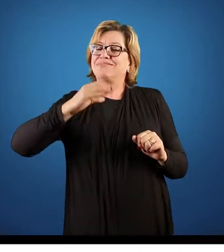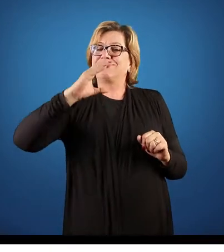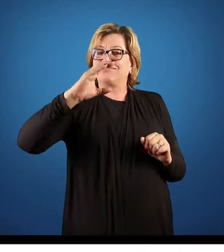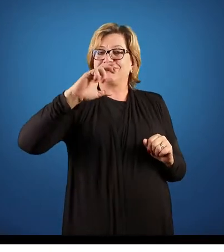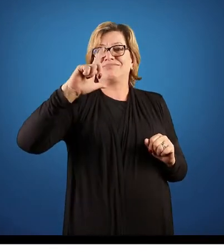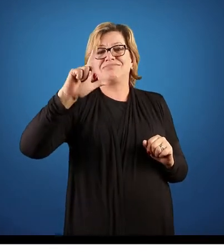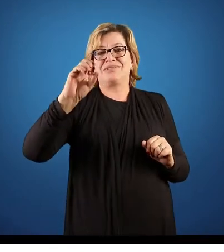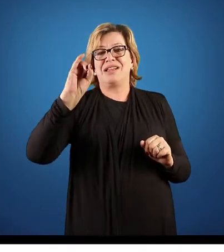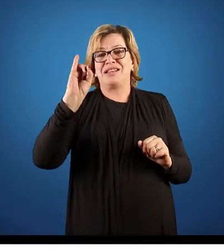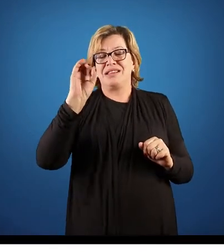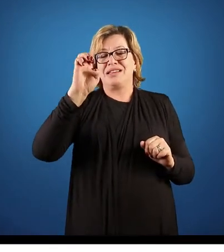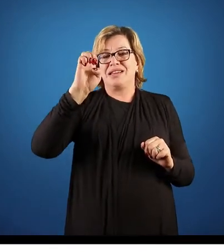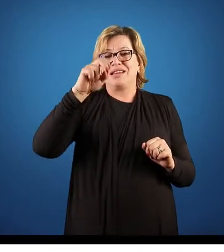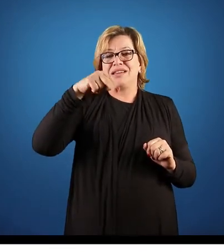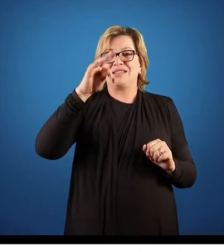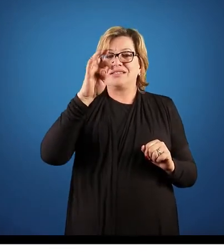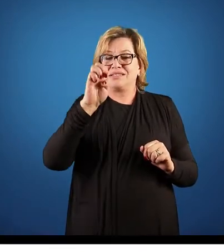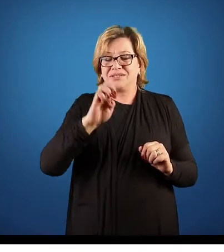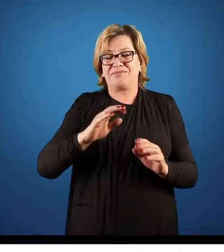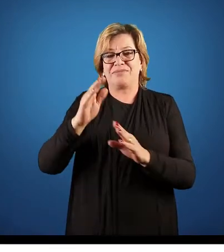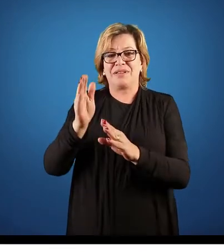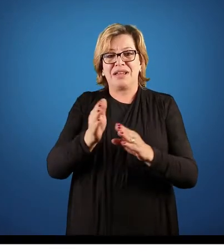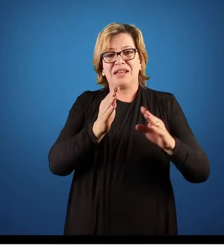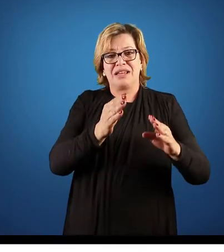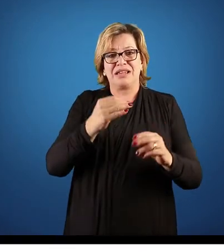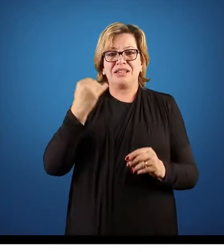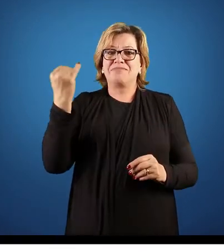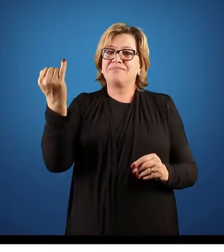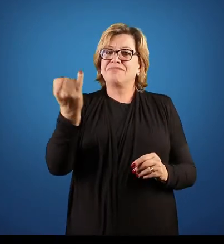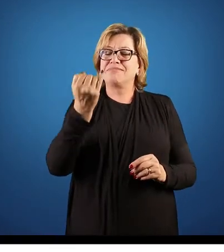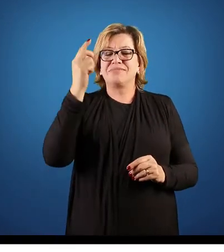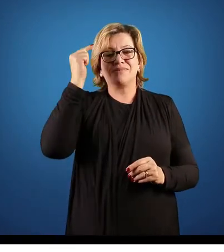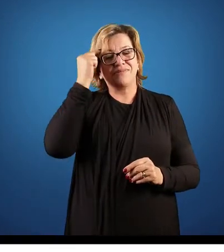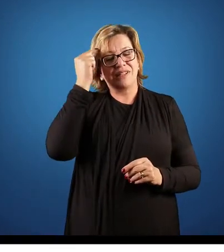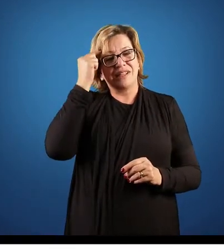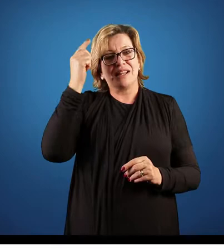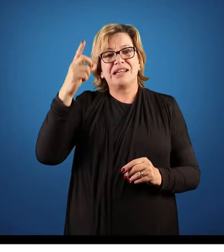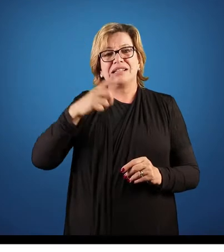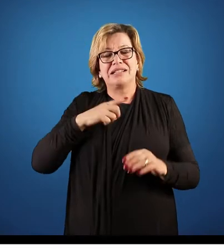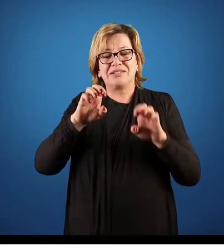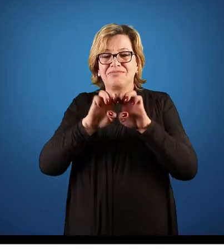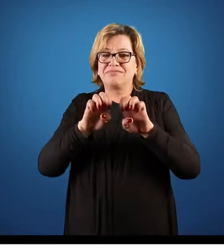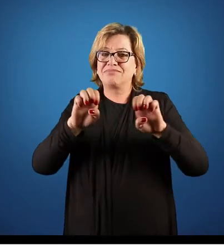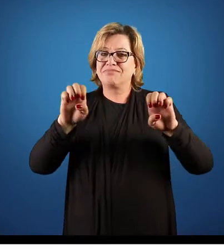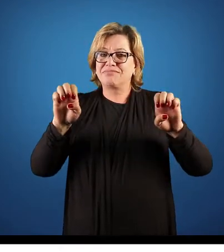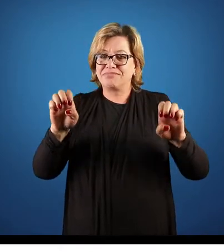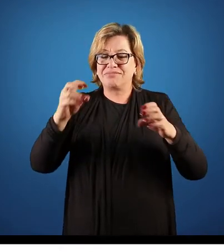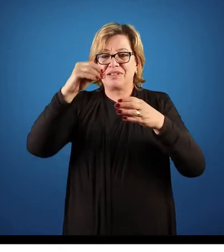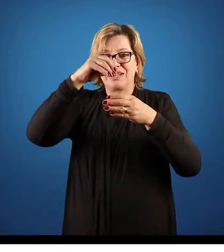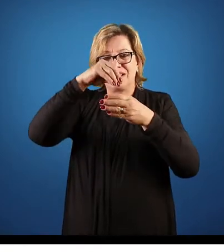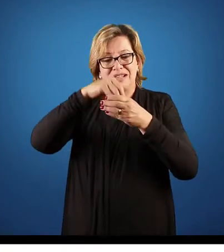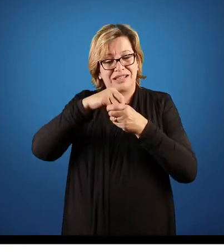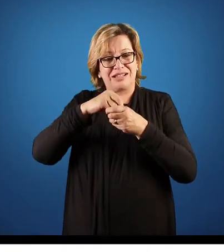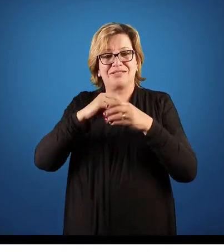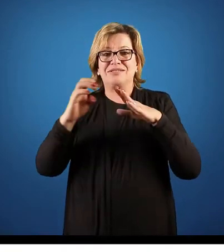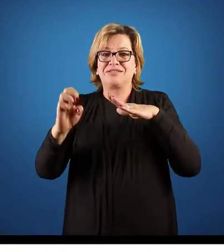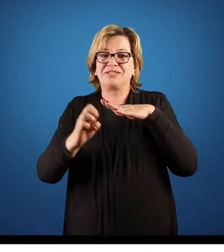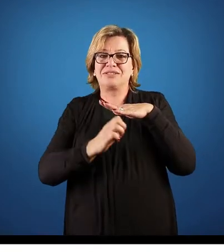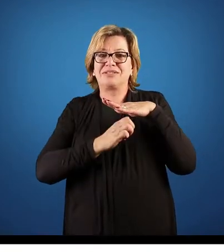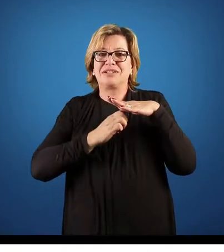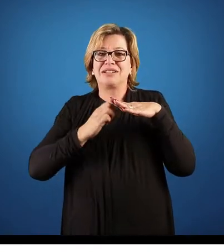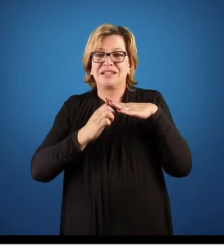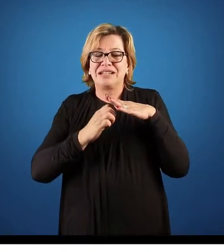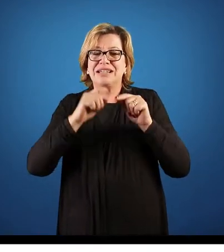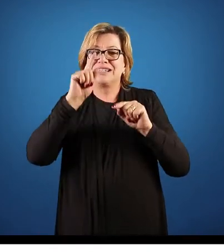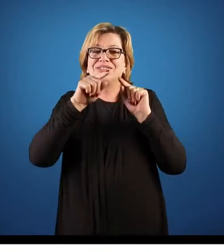é muito interessante pensar que agora também existem algumas algumas estruturas dentro das organizações que são as chamadas estruturas